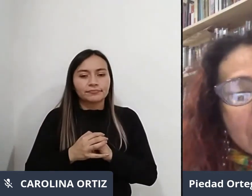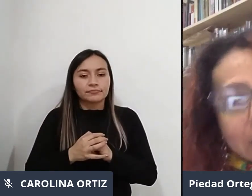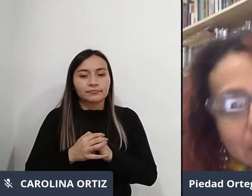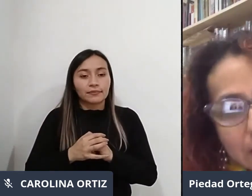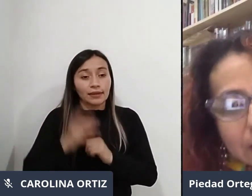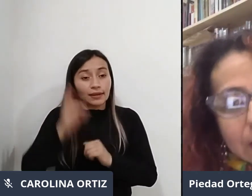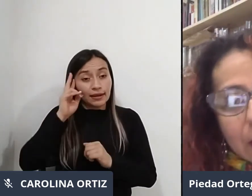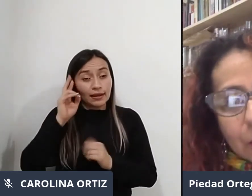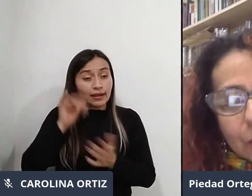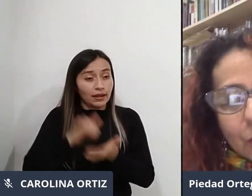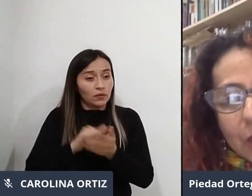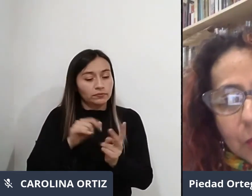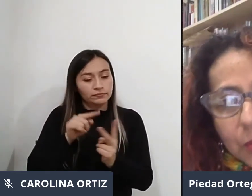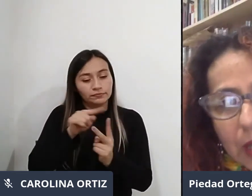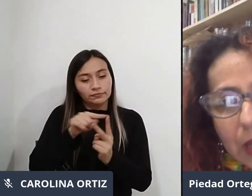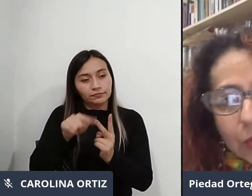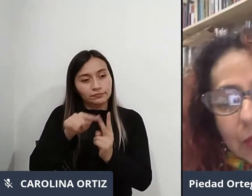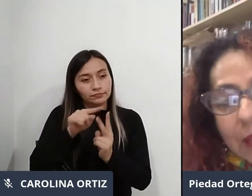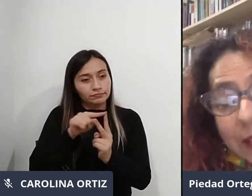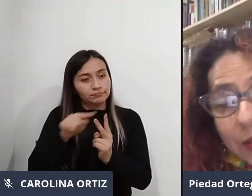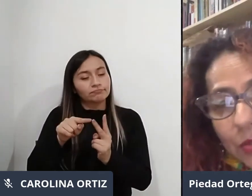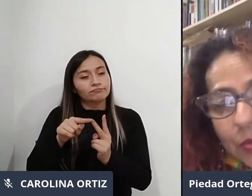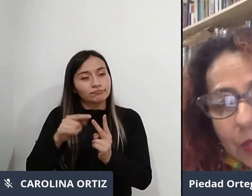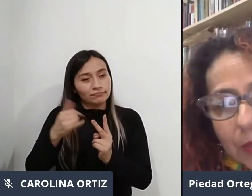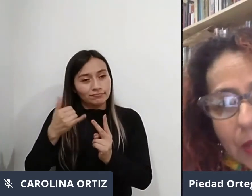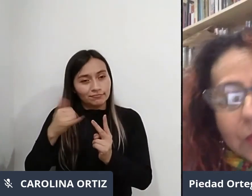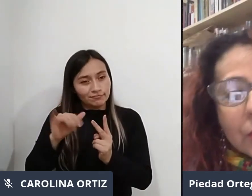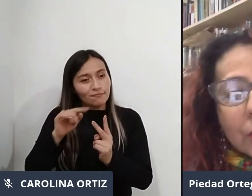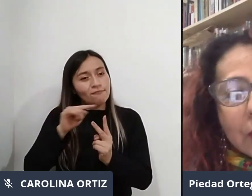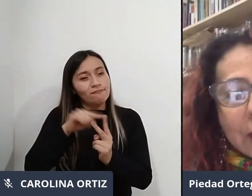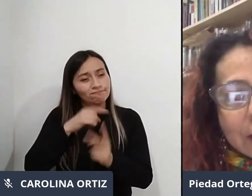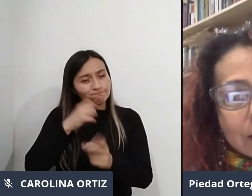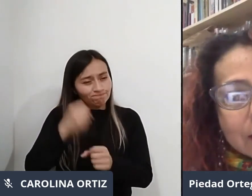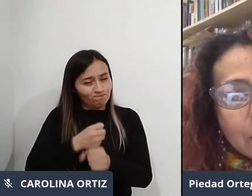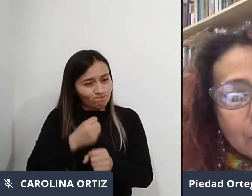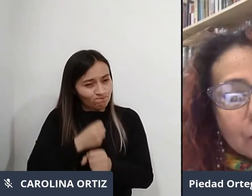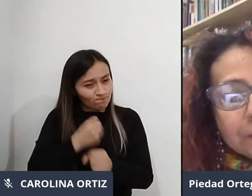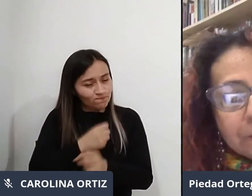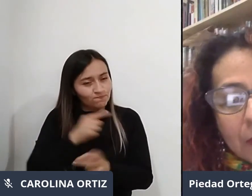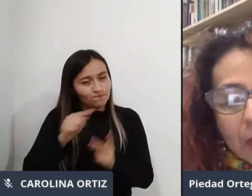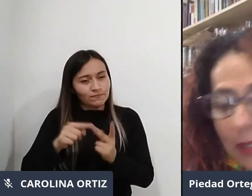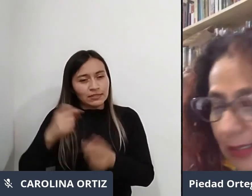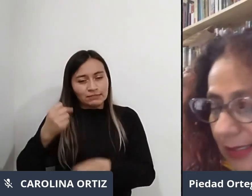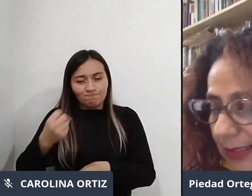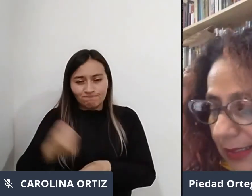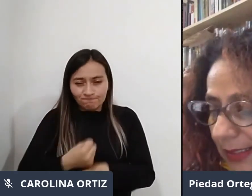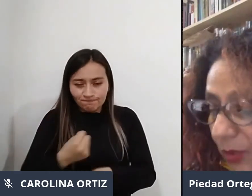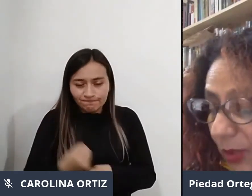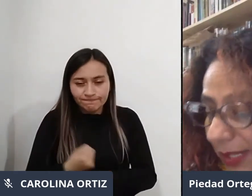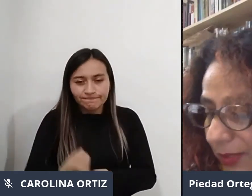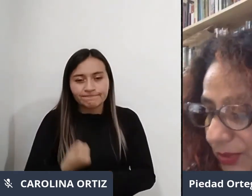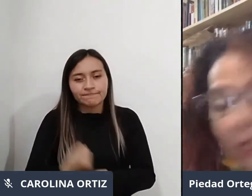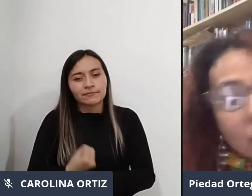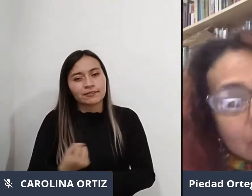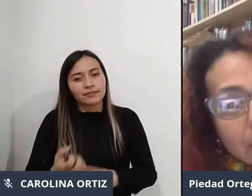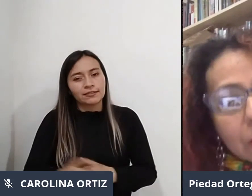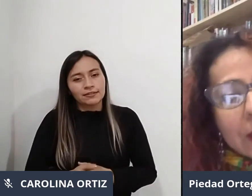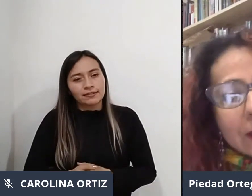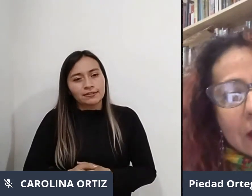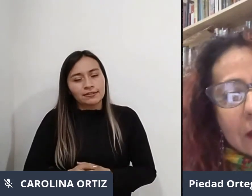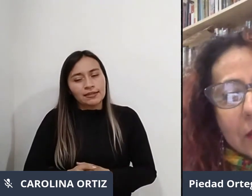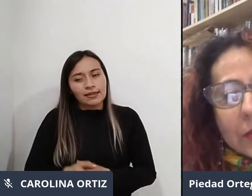ya tienen, digamos, unos acumulados. Ese ha sido su trabajo y yo creo que necesitamos con ellos que nos